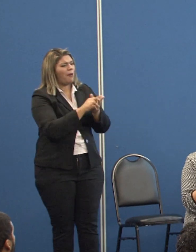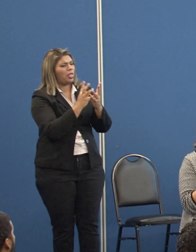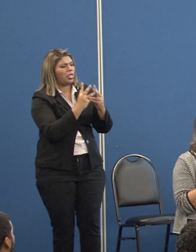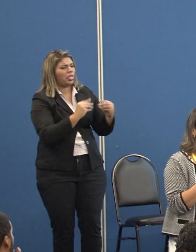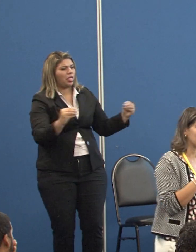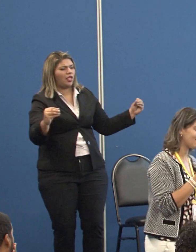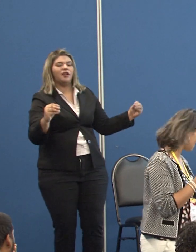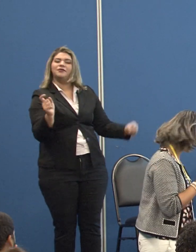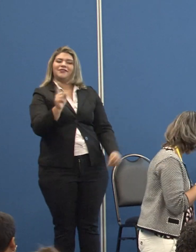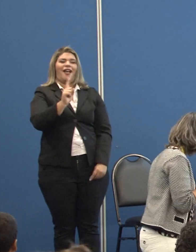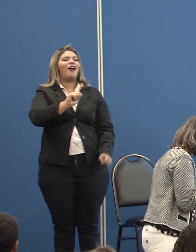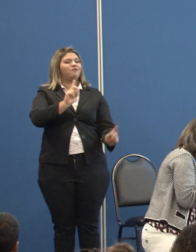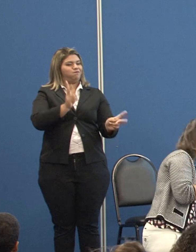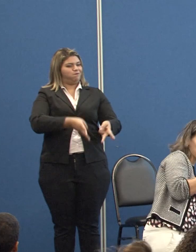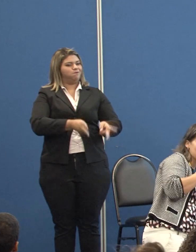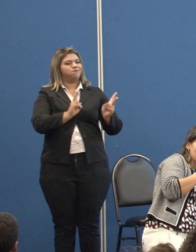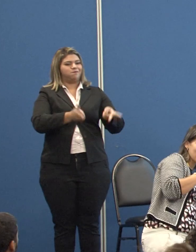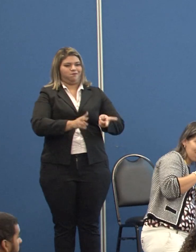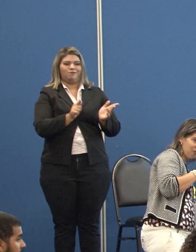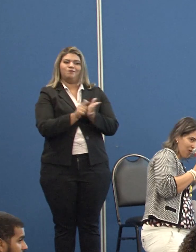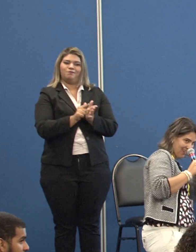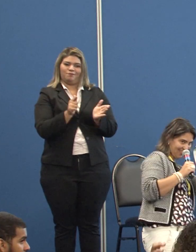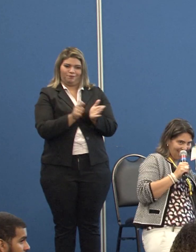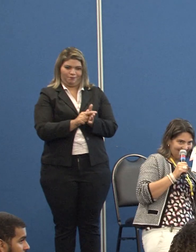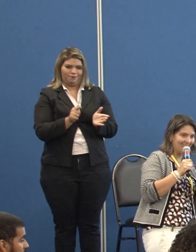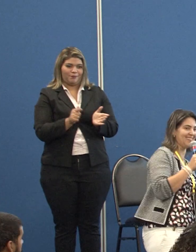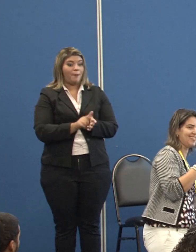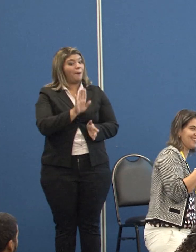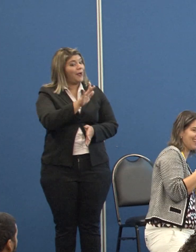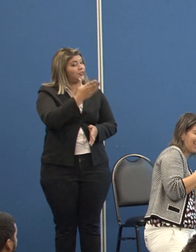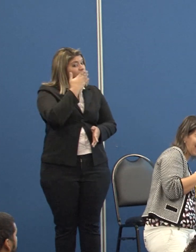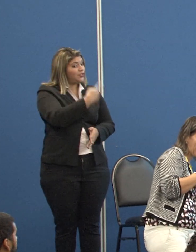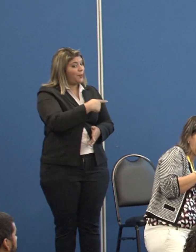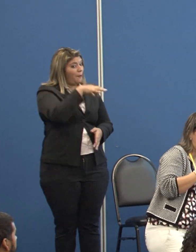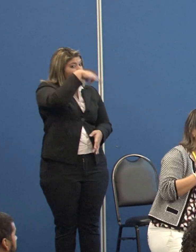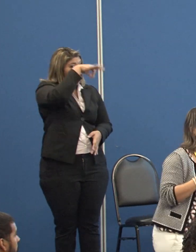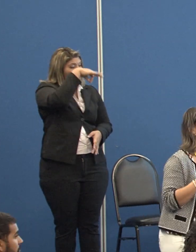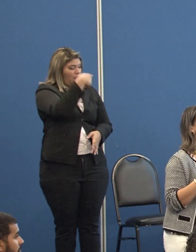Não dissolve, não. Usa essa folha, tá?